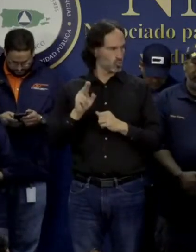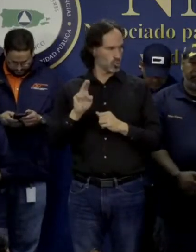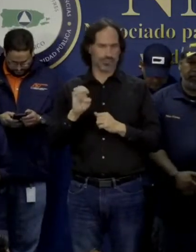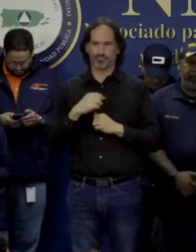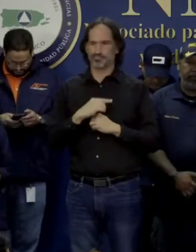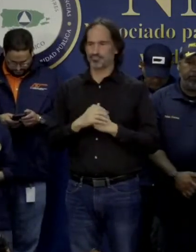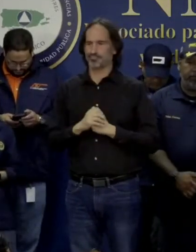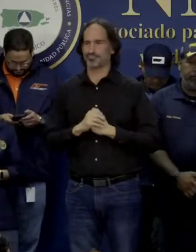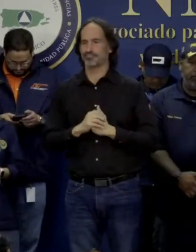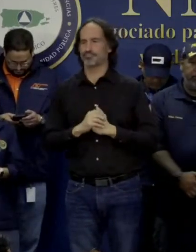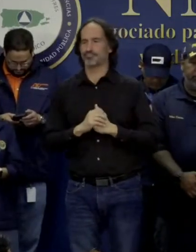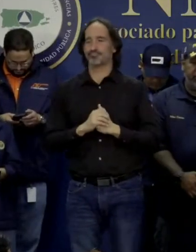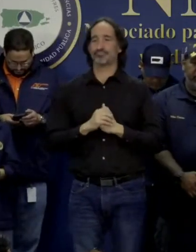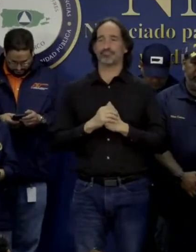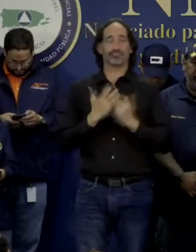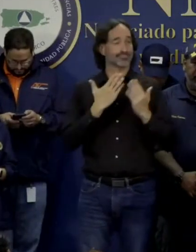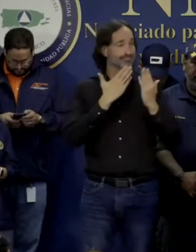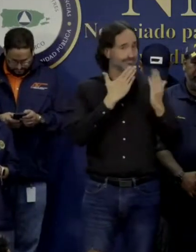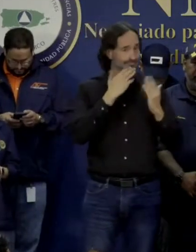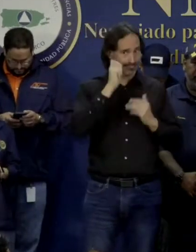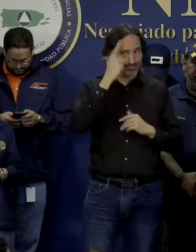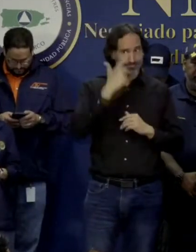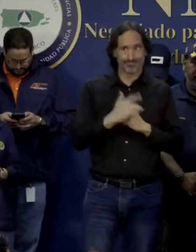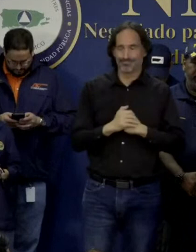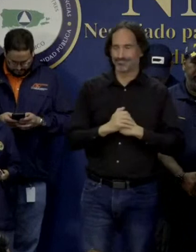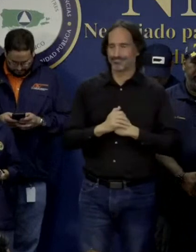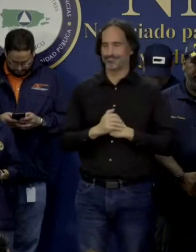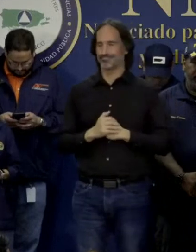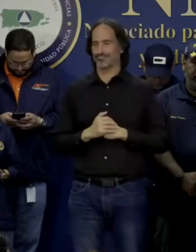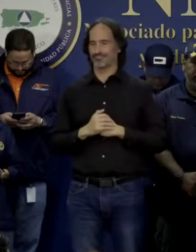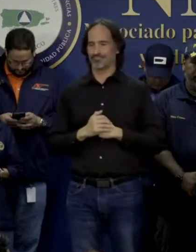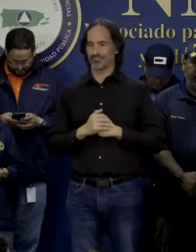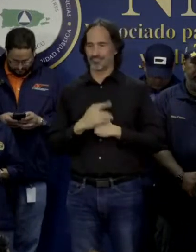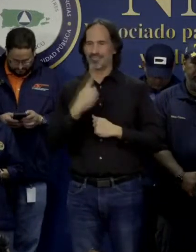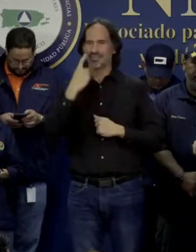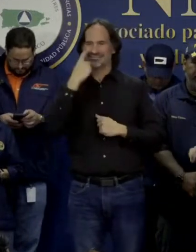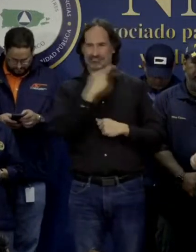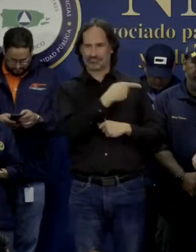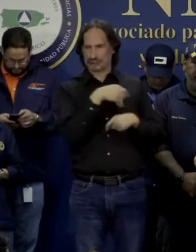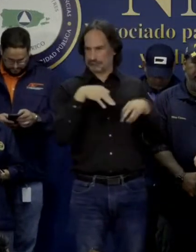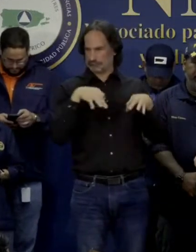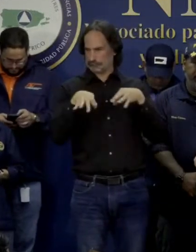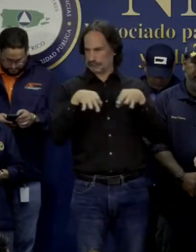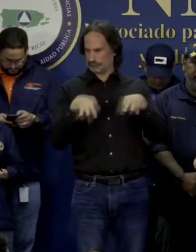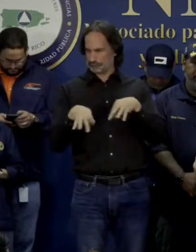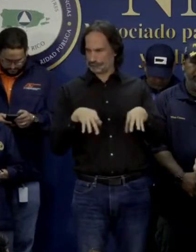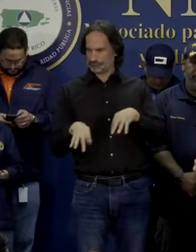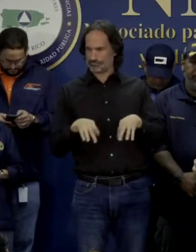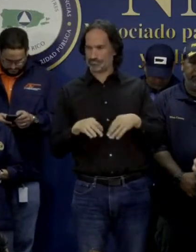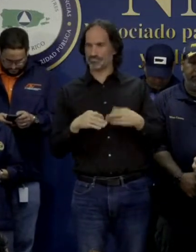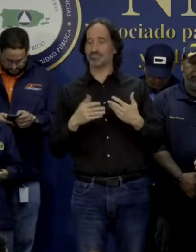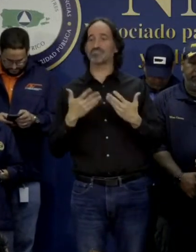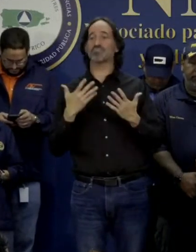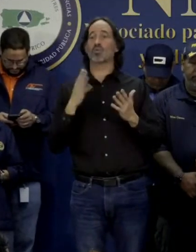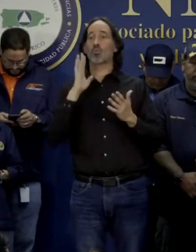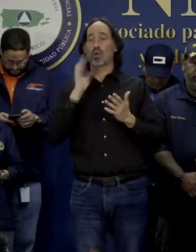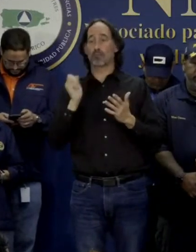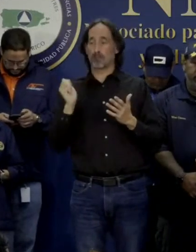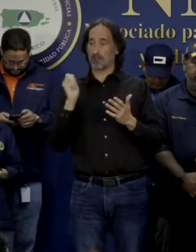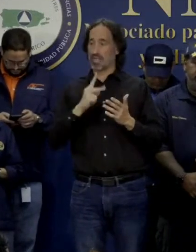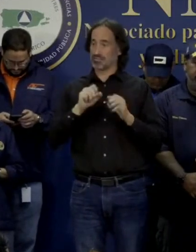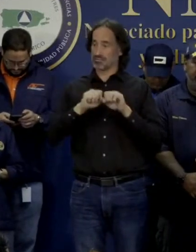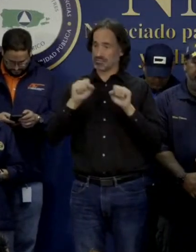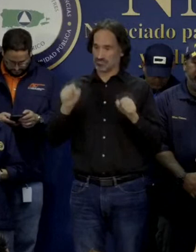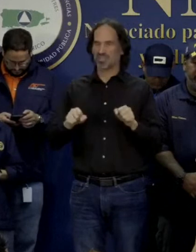Muchas gracias, señor gobernador. Como informó el señor gobernador, la restauración del sistema va a ser paulatina.